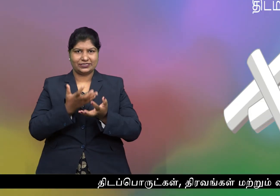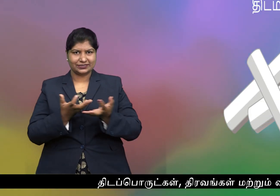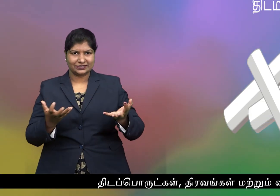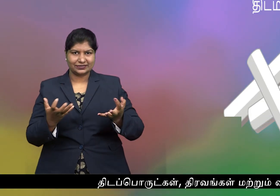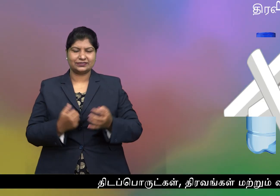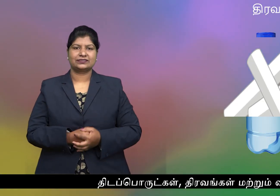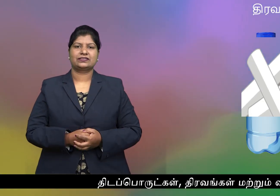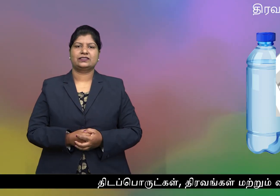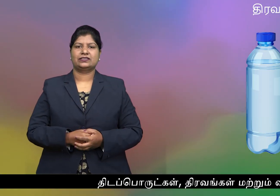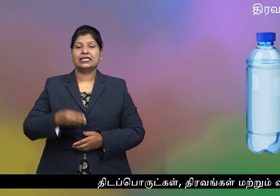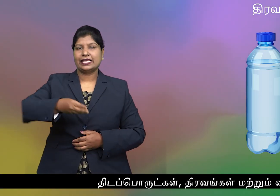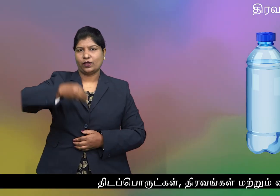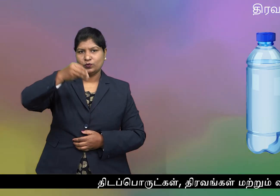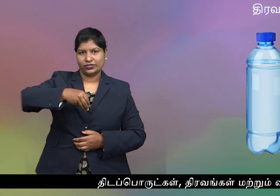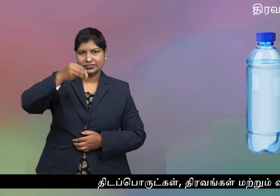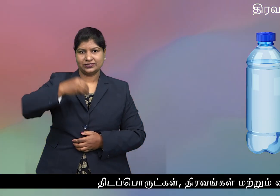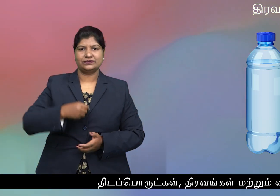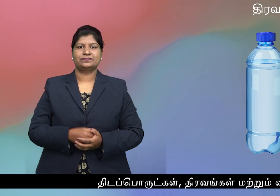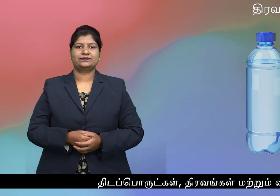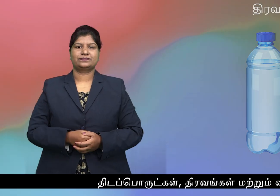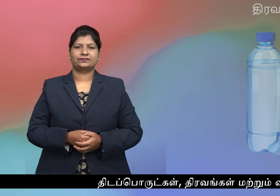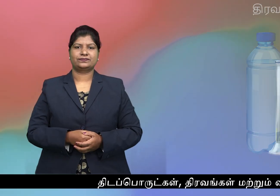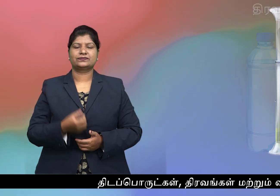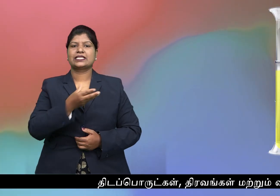திடப்பொருட்கள், திரவங்கள் மற்றும் வாயுக்கள்.